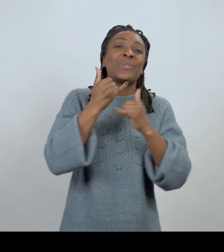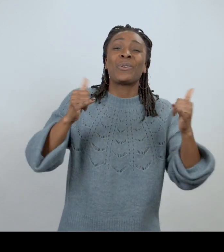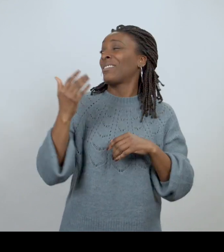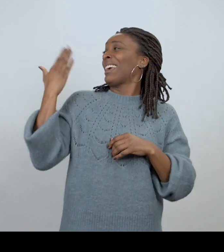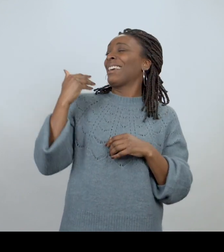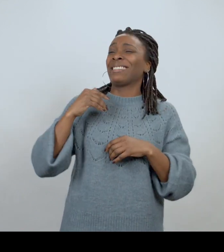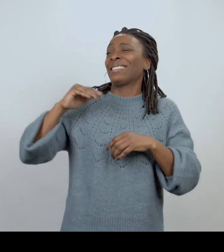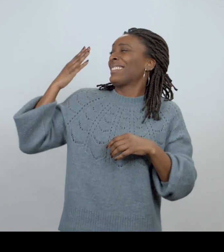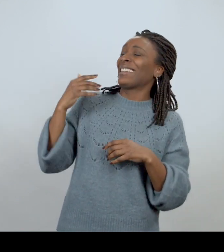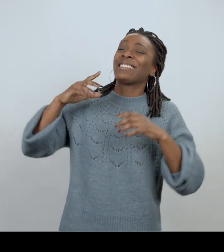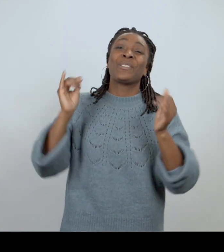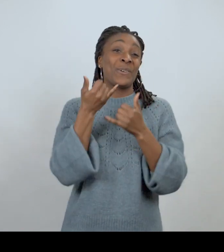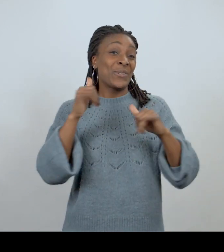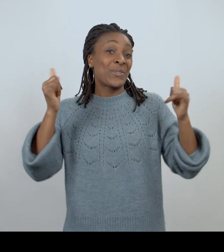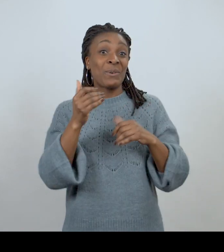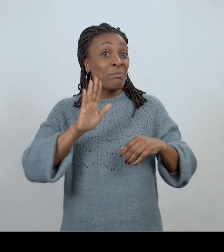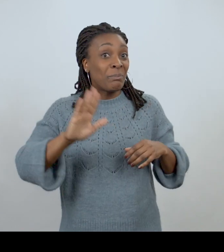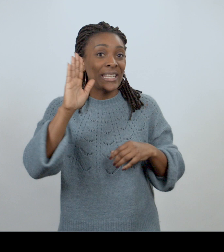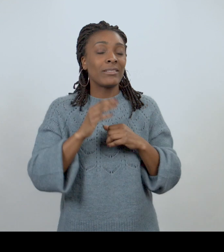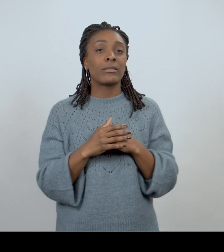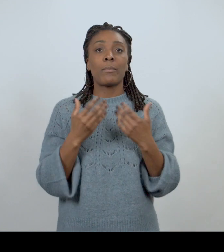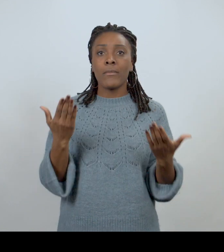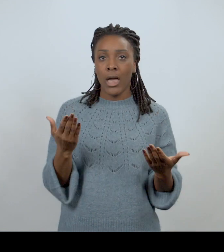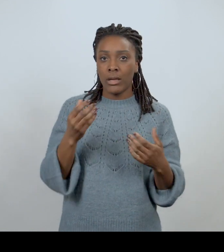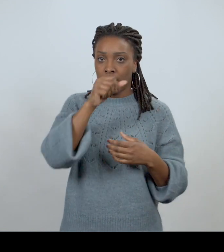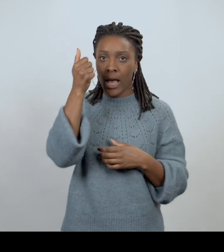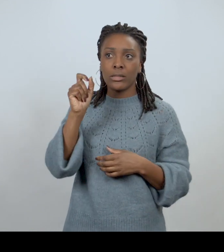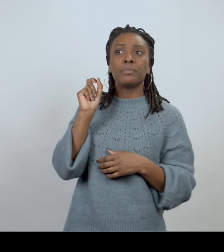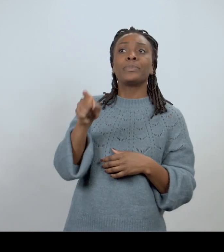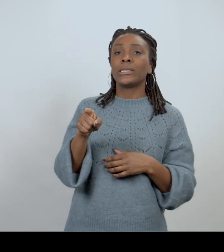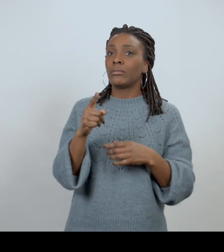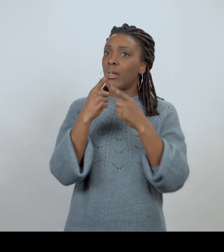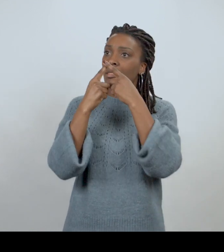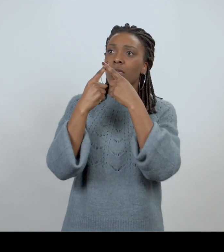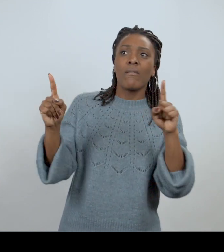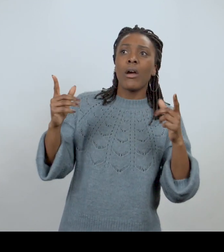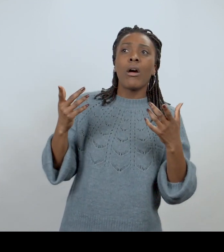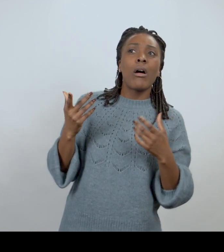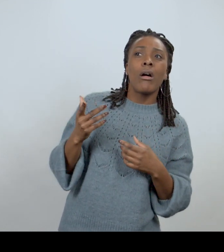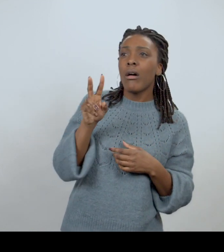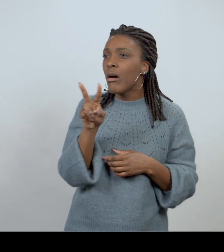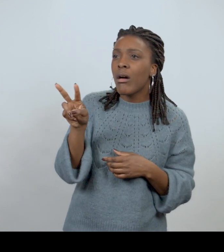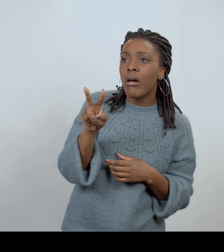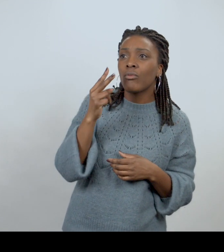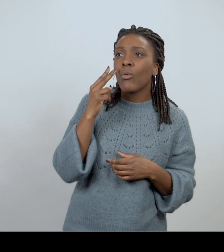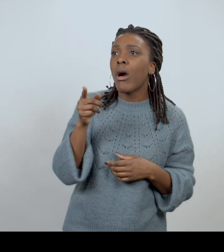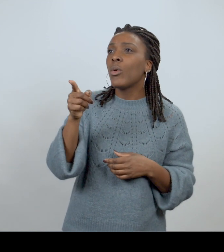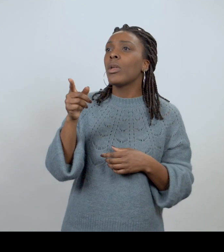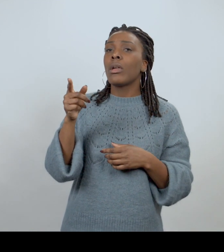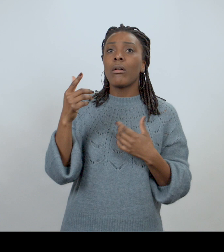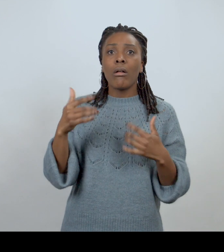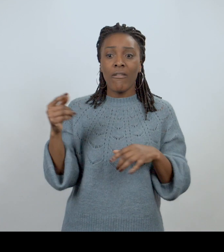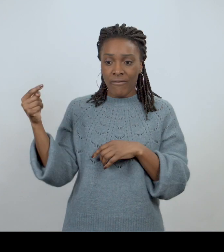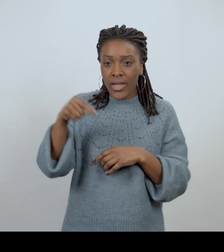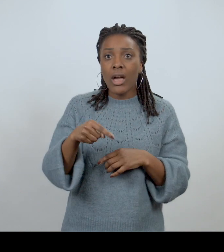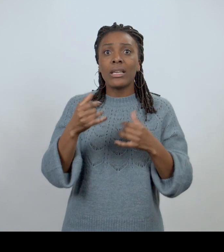leur dos. Mais ce garçon était clairement différent. Je pouvais voir qu'il était venu